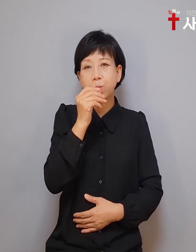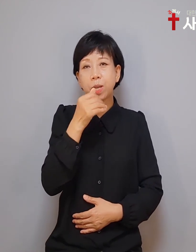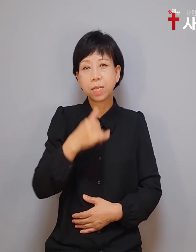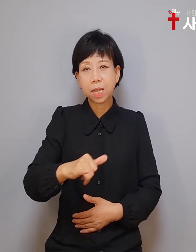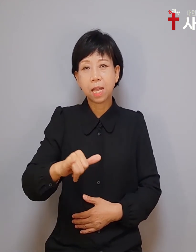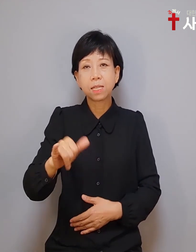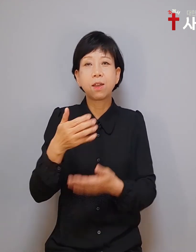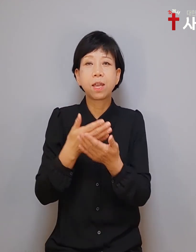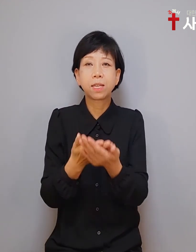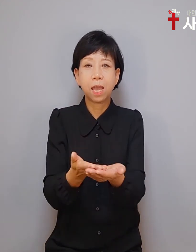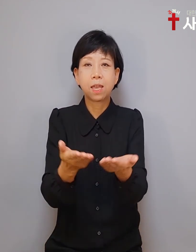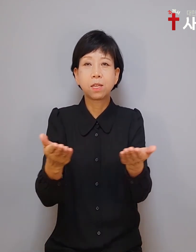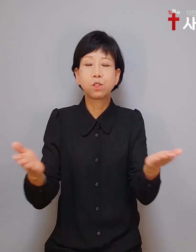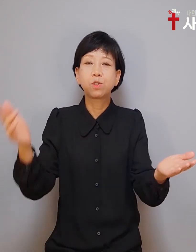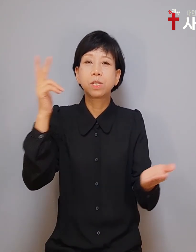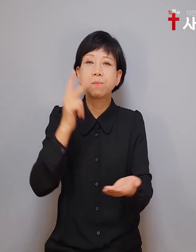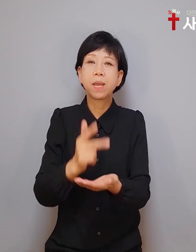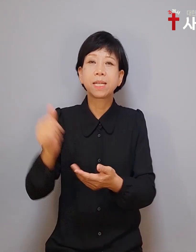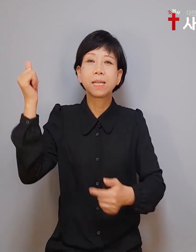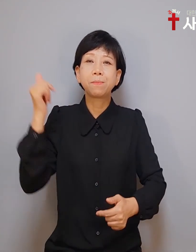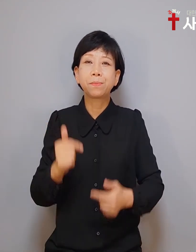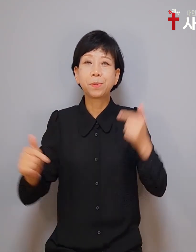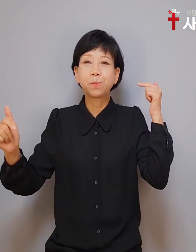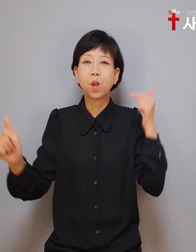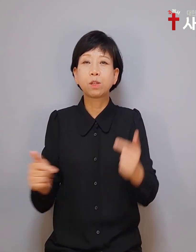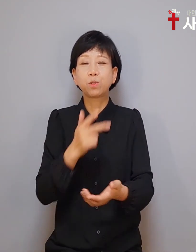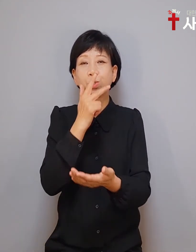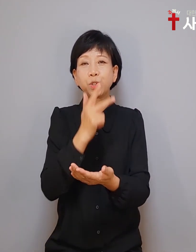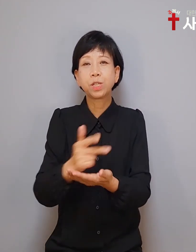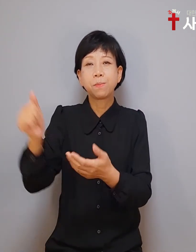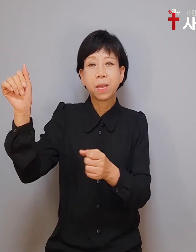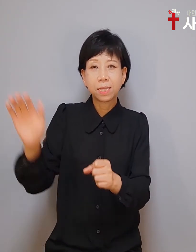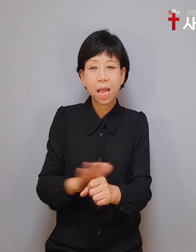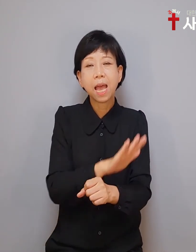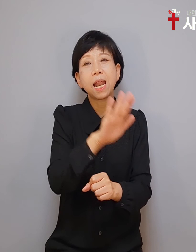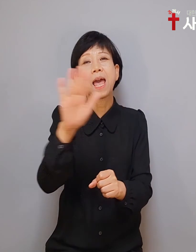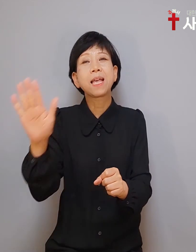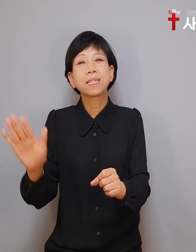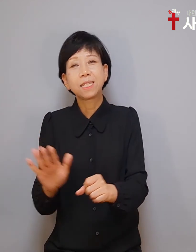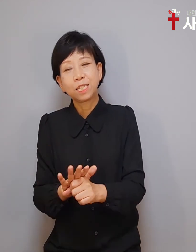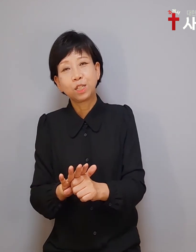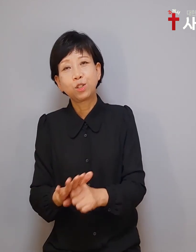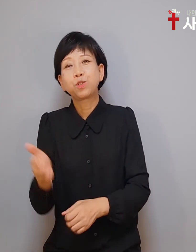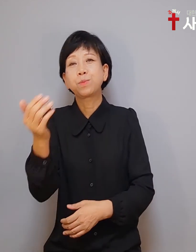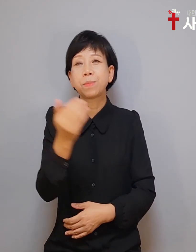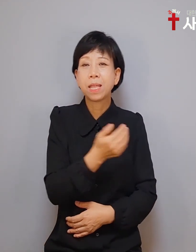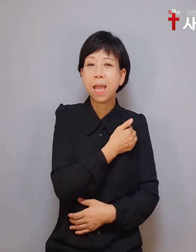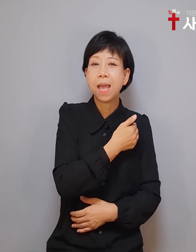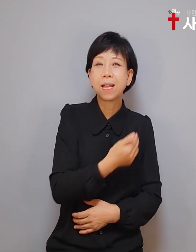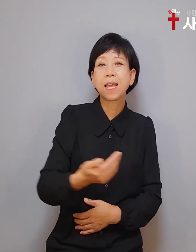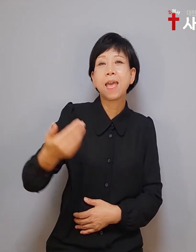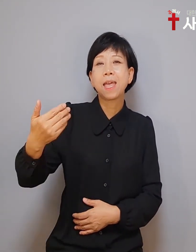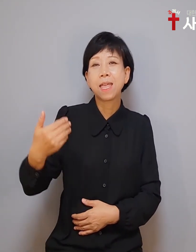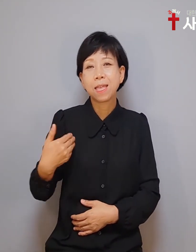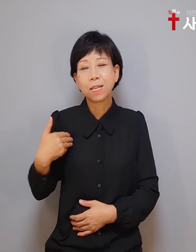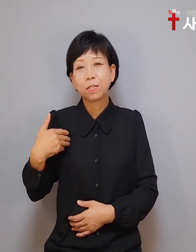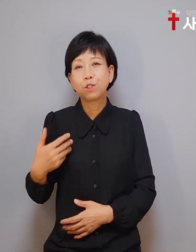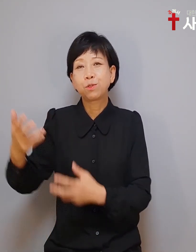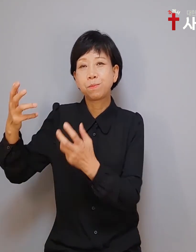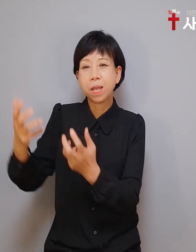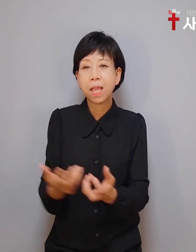거룩한 자녀에게 주님의 기쁨과 주님의 사랑이 충만하게